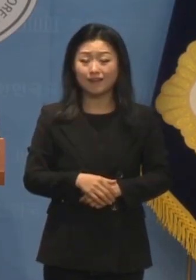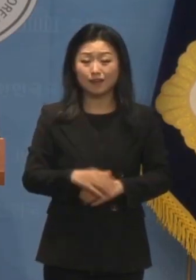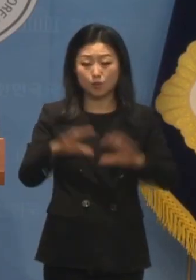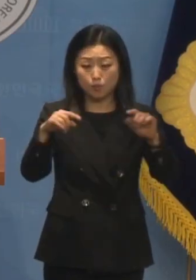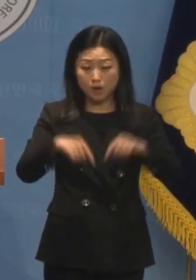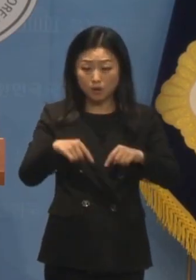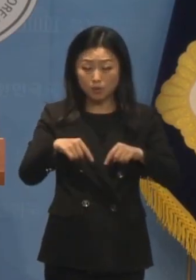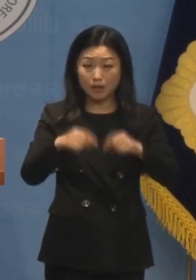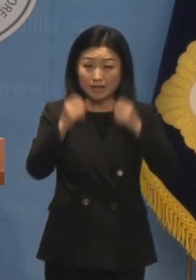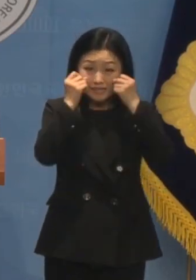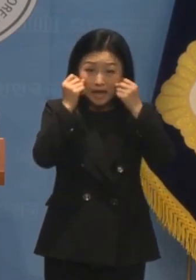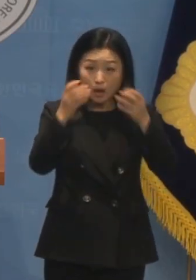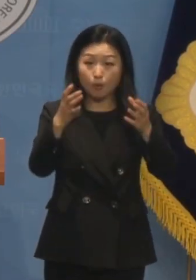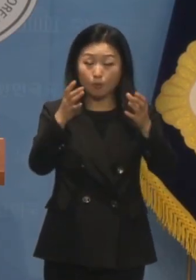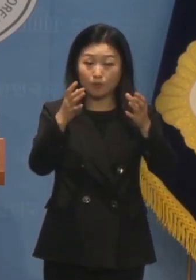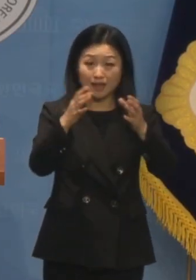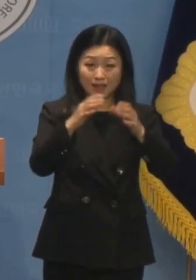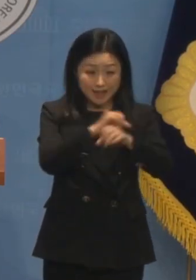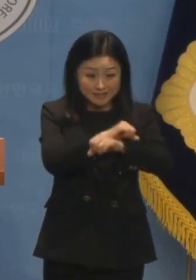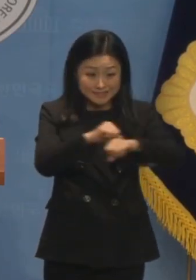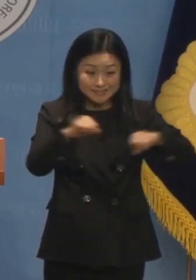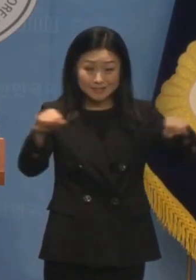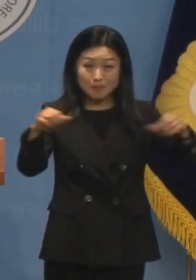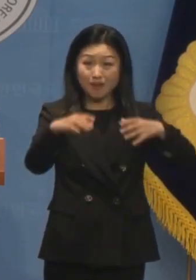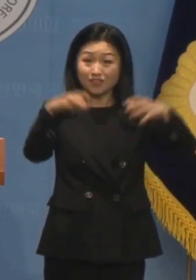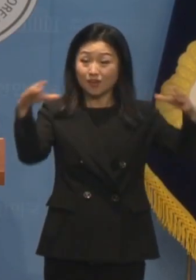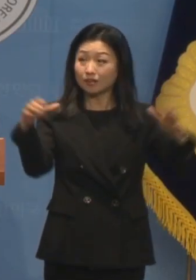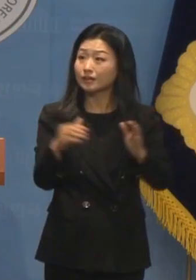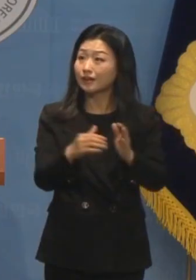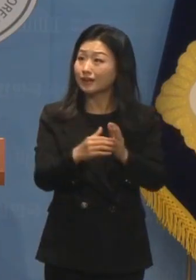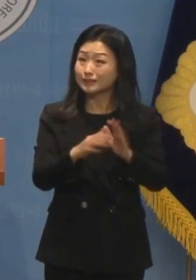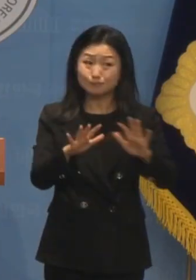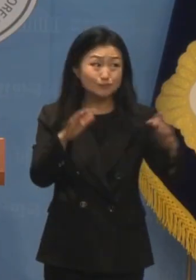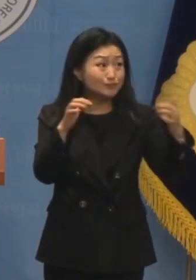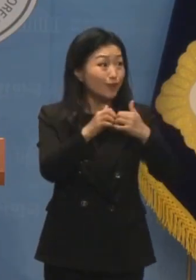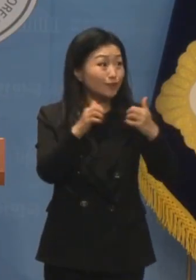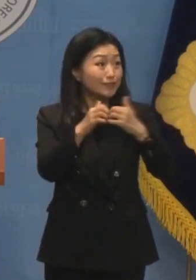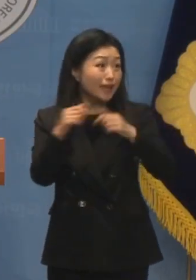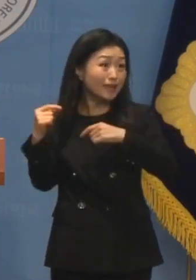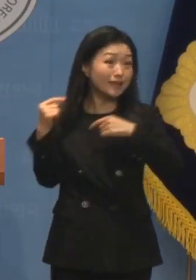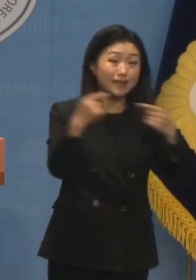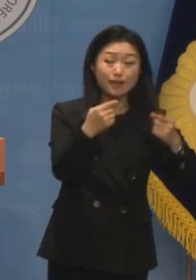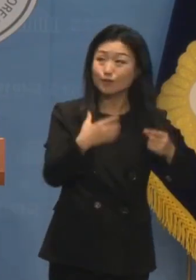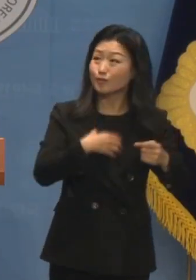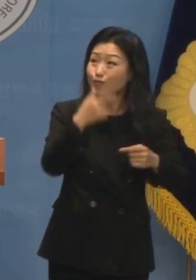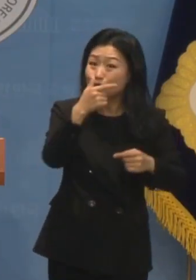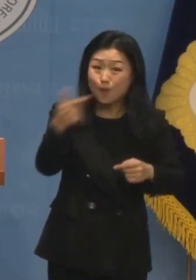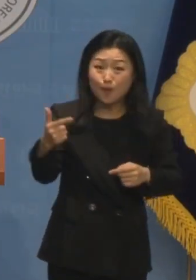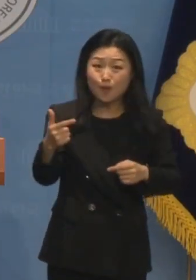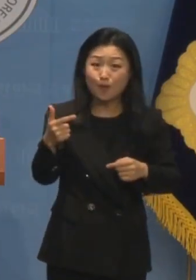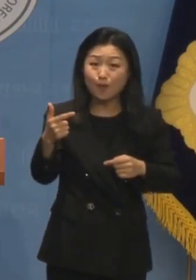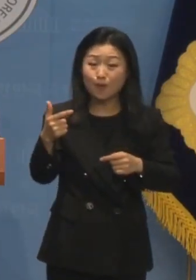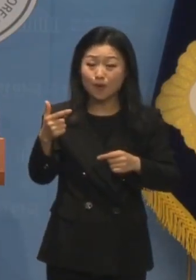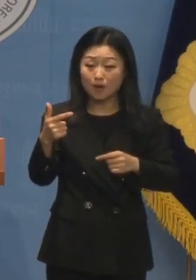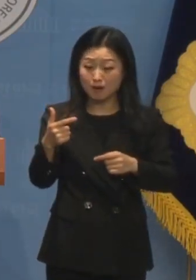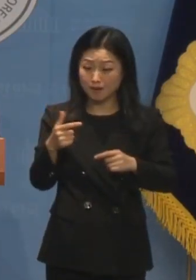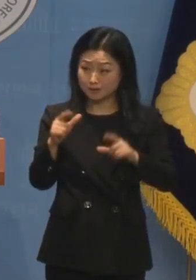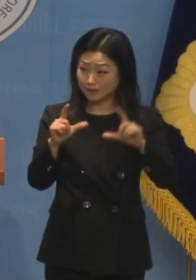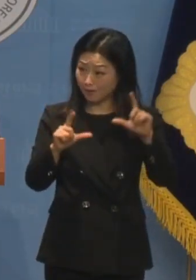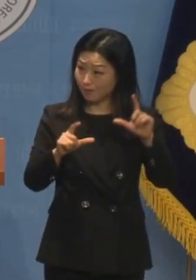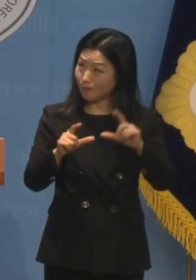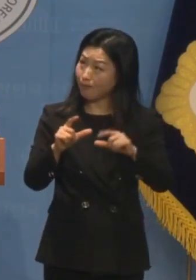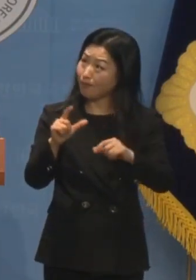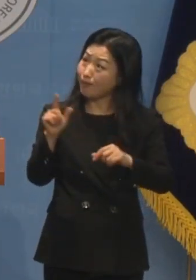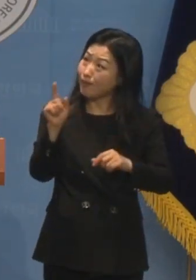외교의 새로운 집이라는 것이 위험천만한 전쟁의 불 속으로 국민들을 끌고 들어가는